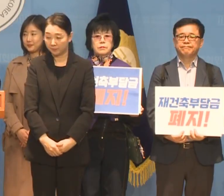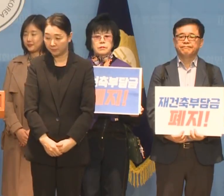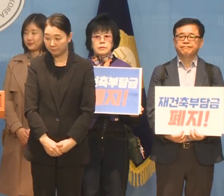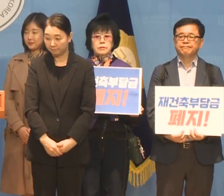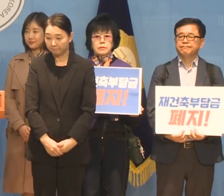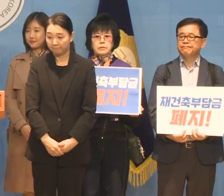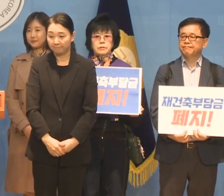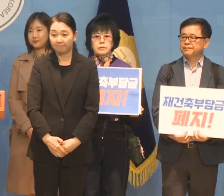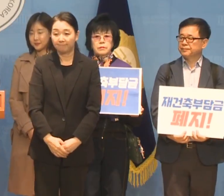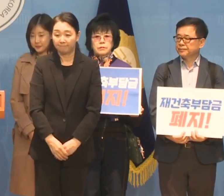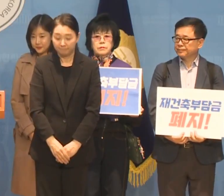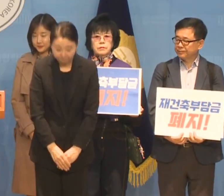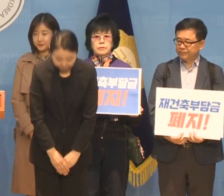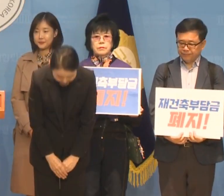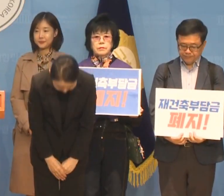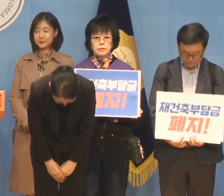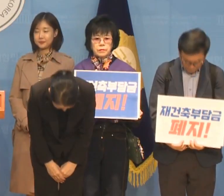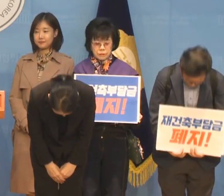인사할까요?